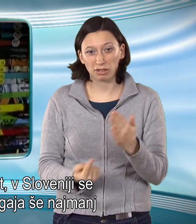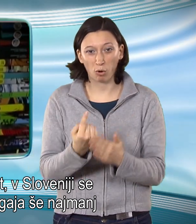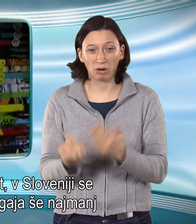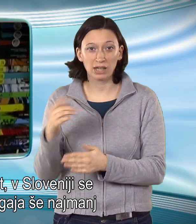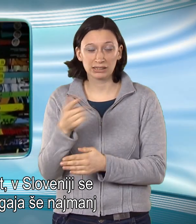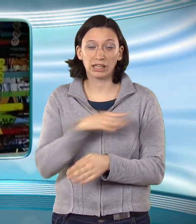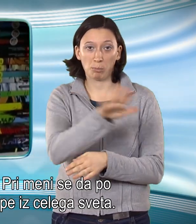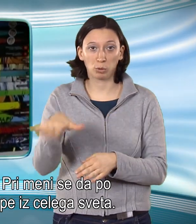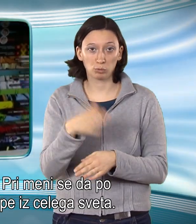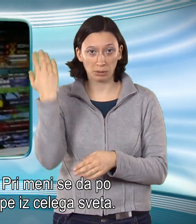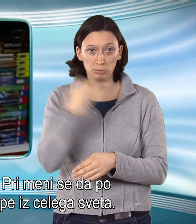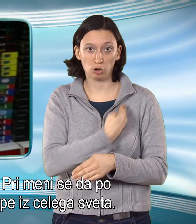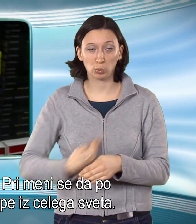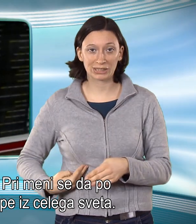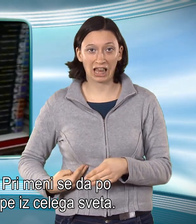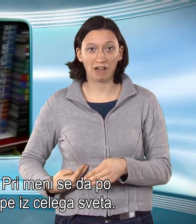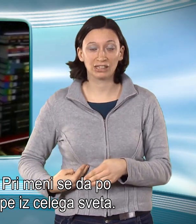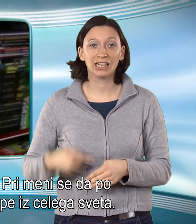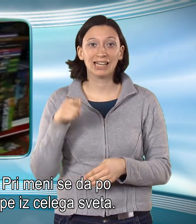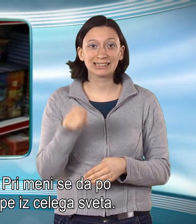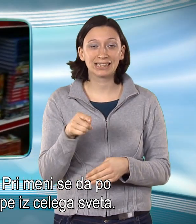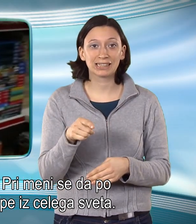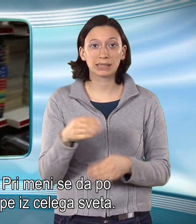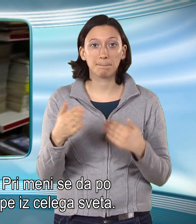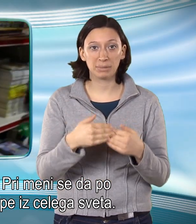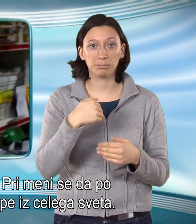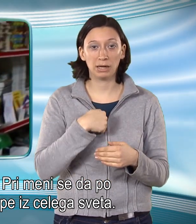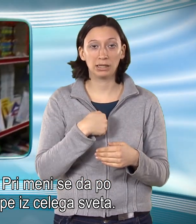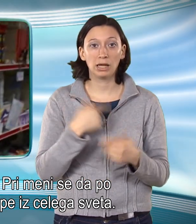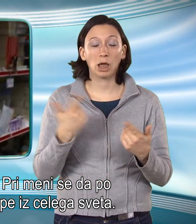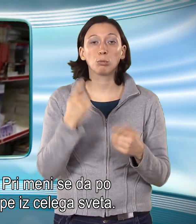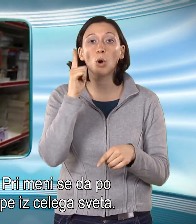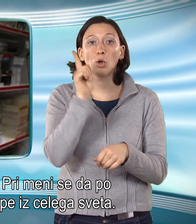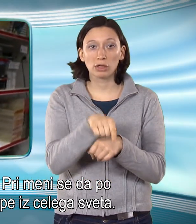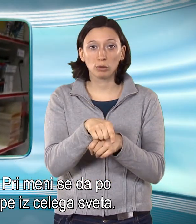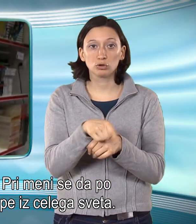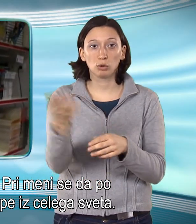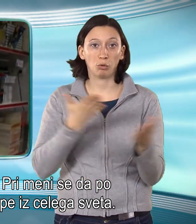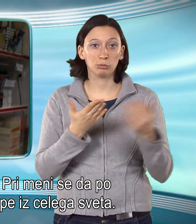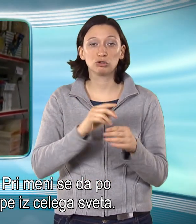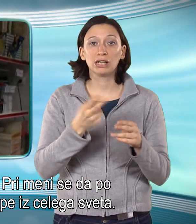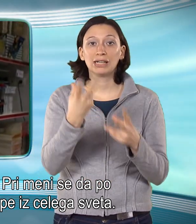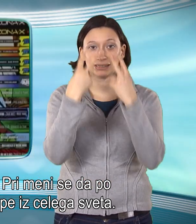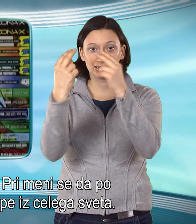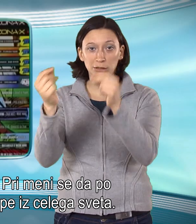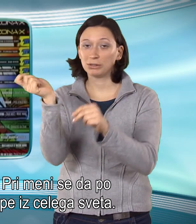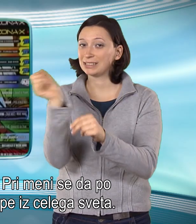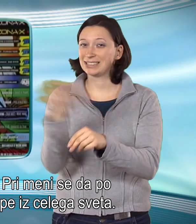najmanj iz tega področja. S tem, da se pri meni da po naročilu dobiti stripe iz celega sveta.